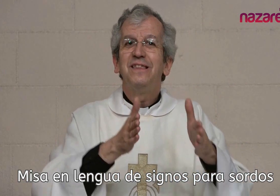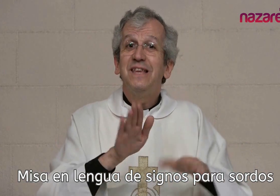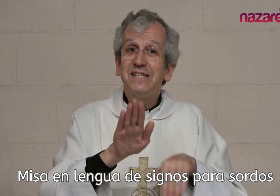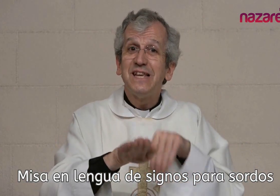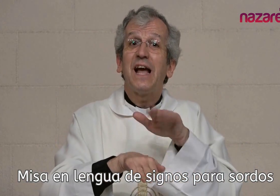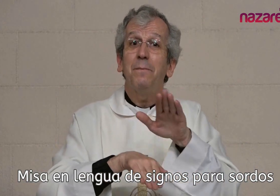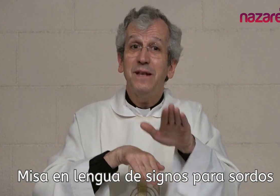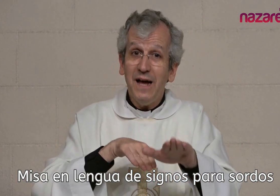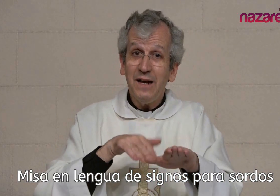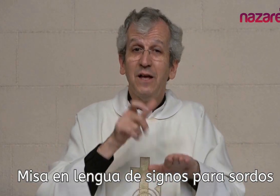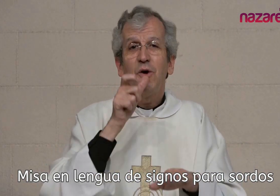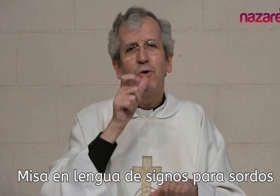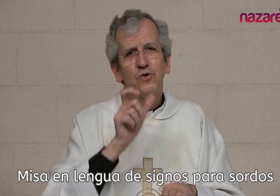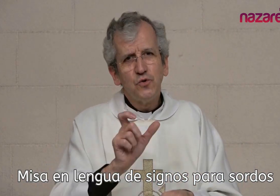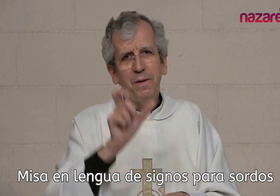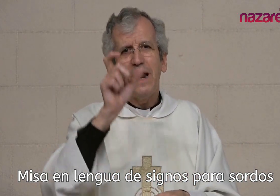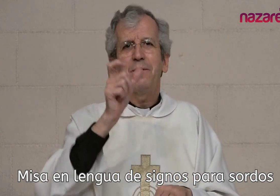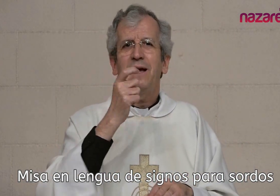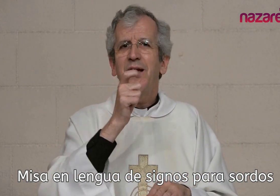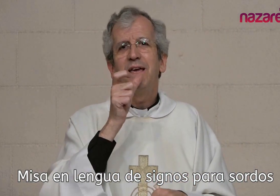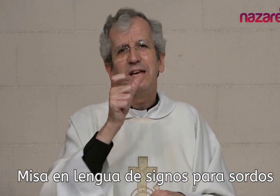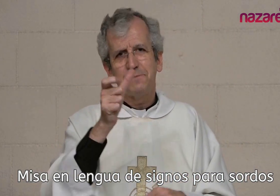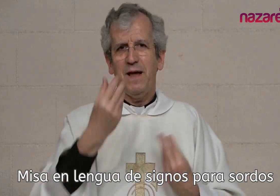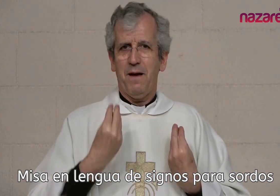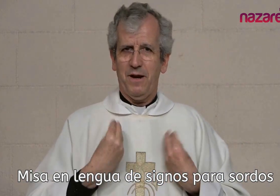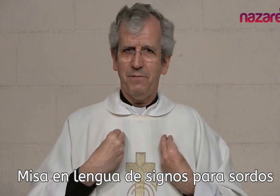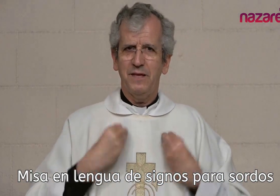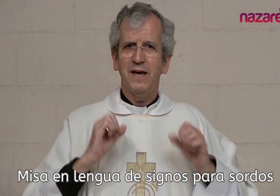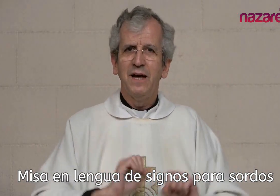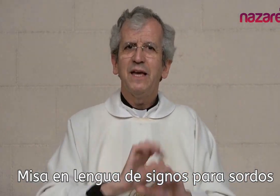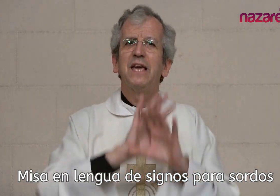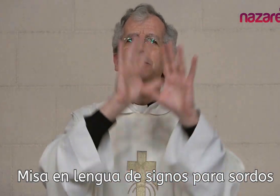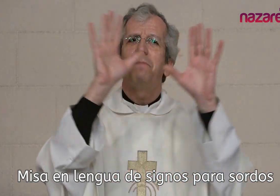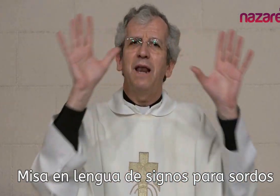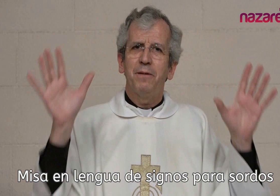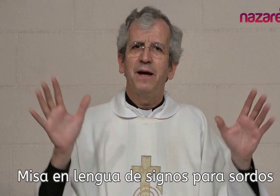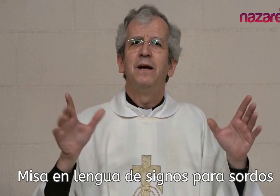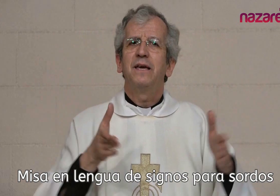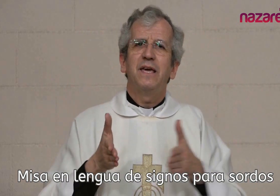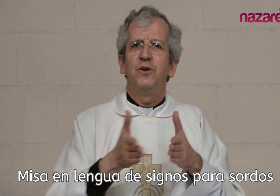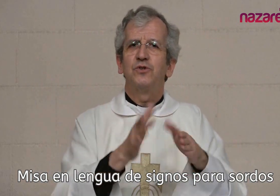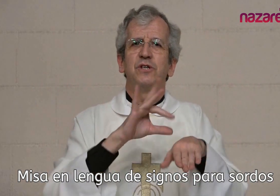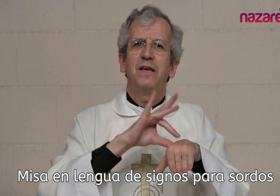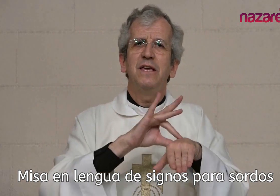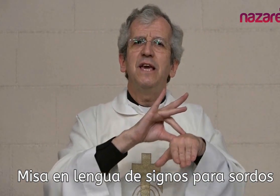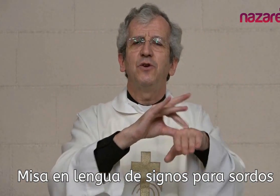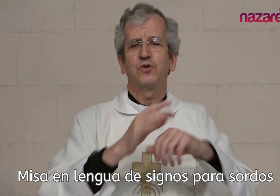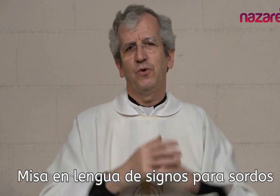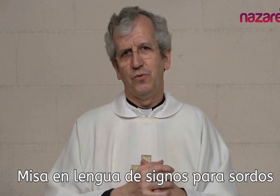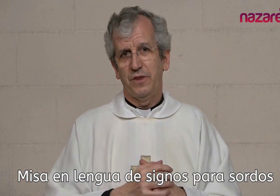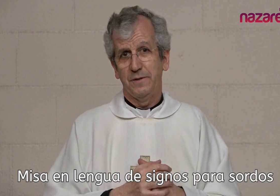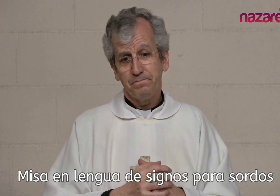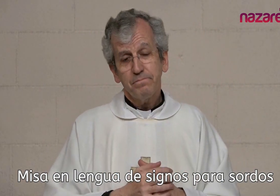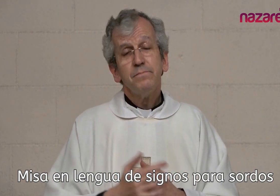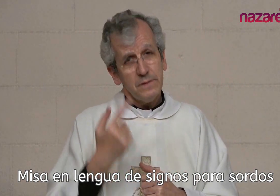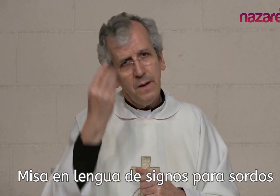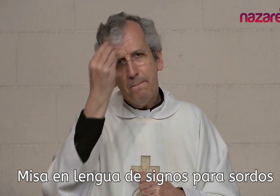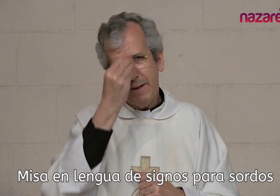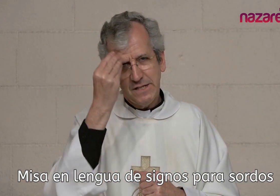de ese caminar con su palabra, que es palabra de vida, que es palabra que nos guía y nos conduce.